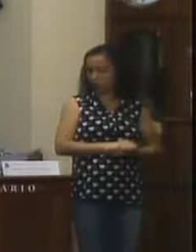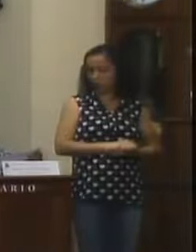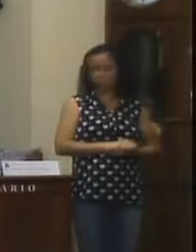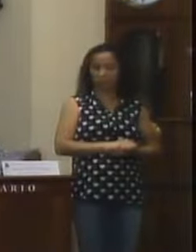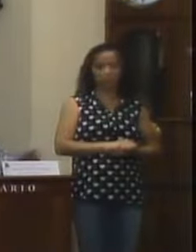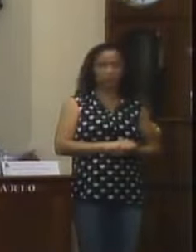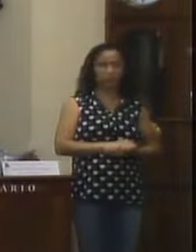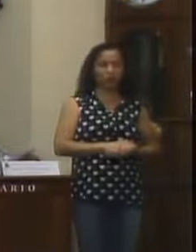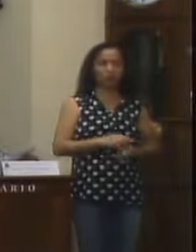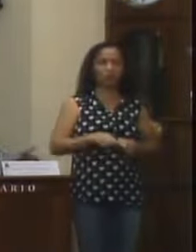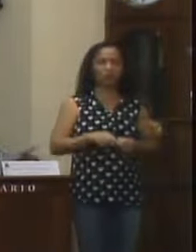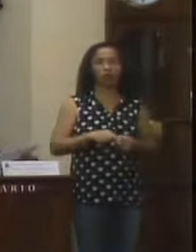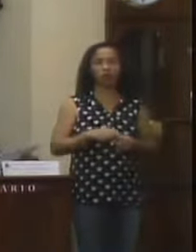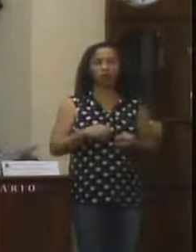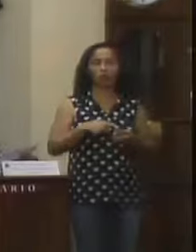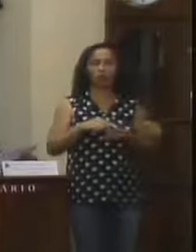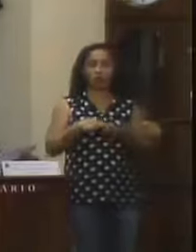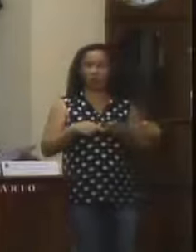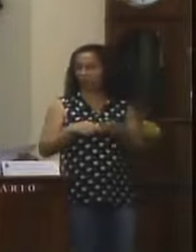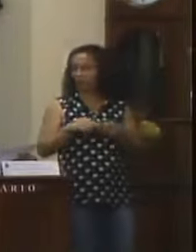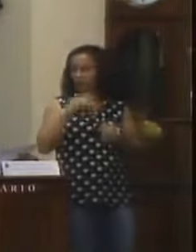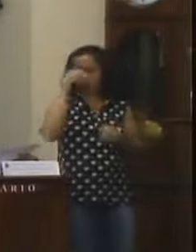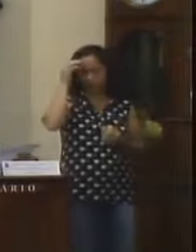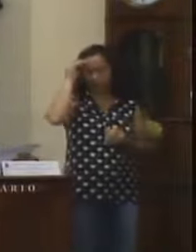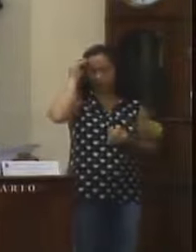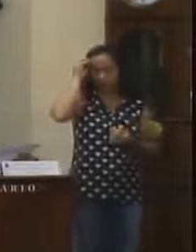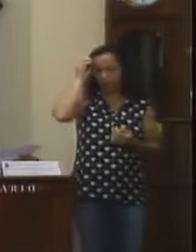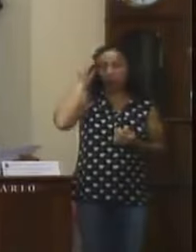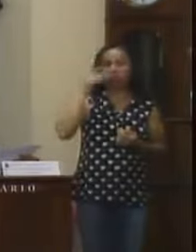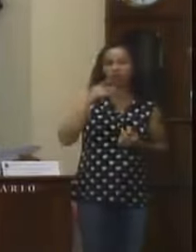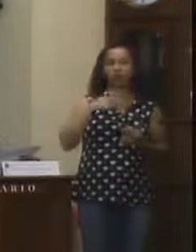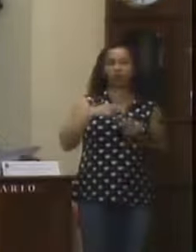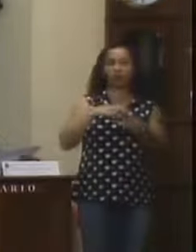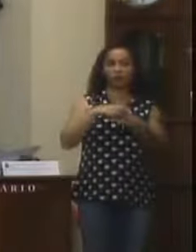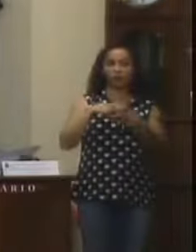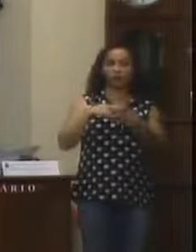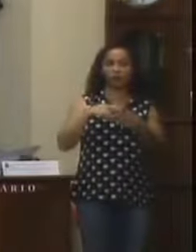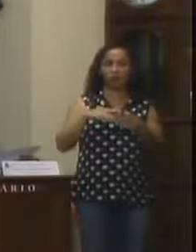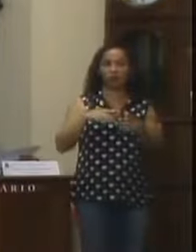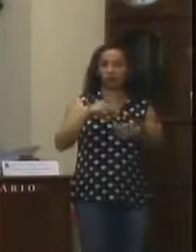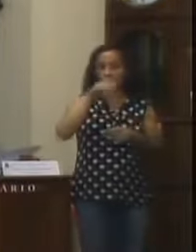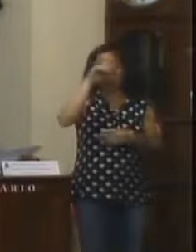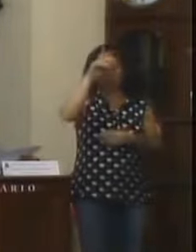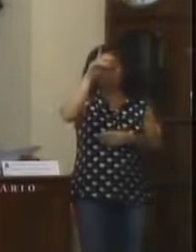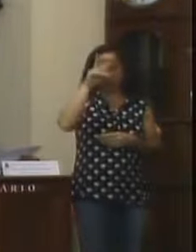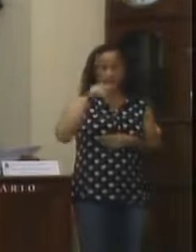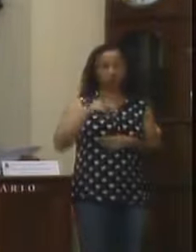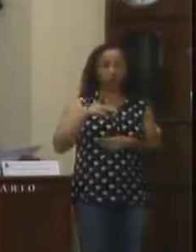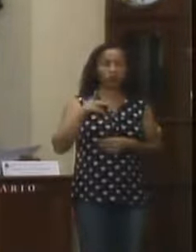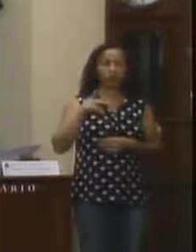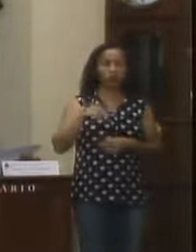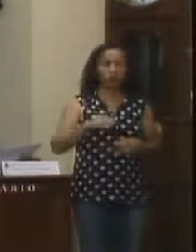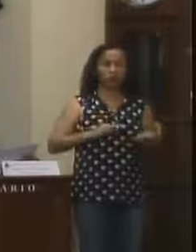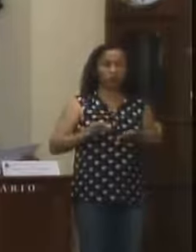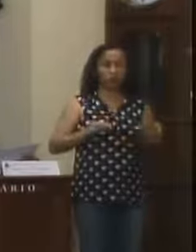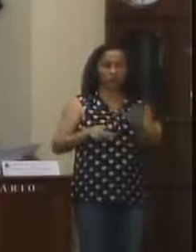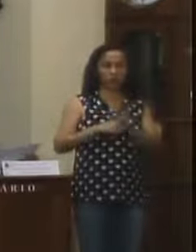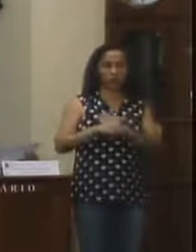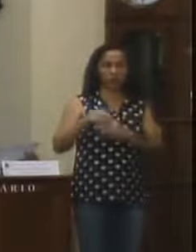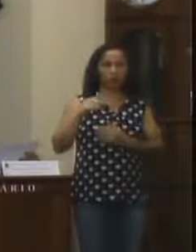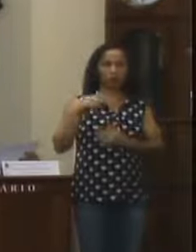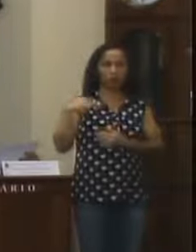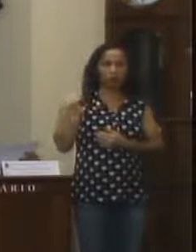Determina que as empresas públicas ou privadas prestadoras de serviço público de fornecimento de água respeitem a avaliação social feita através de órgãos públicos que avaliem